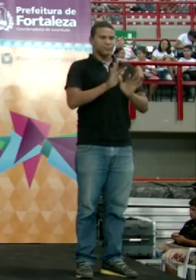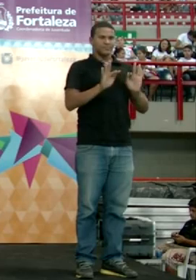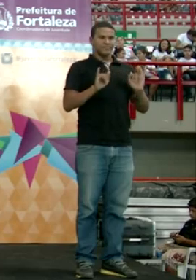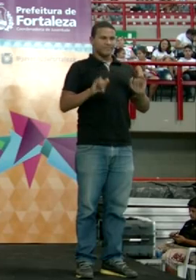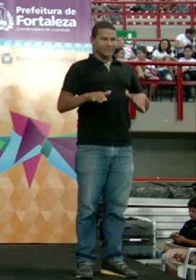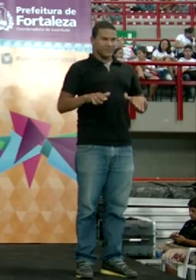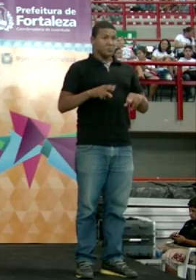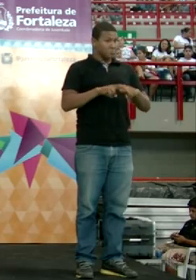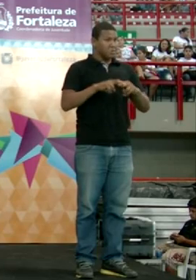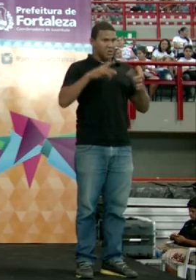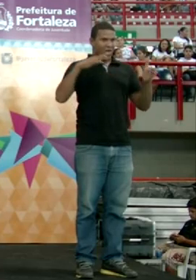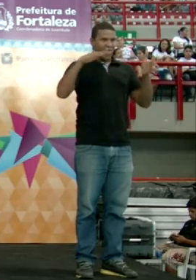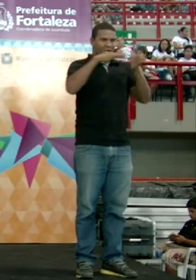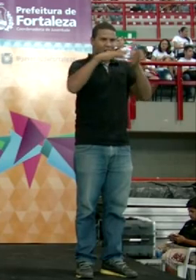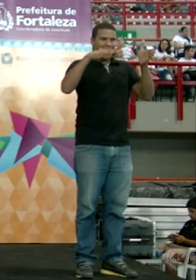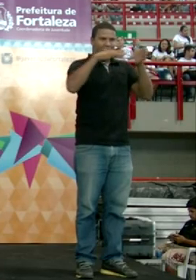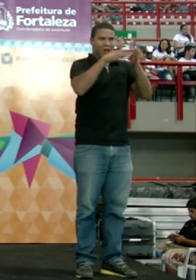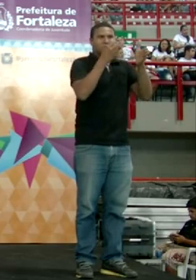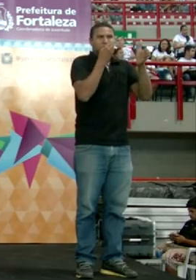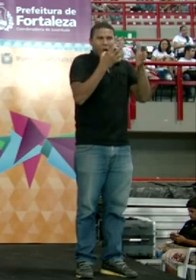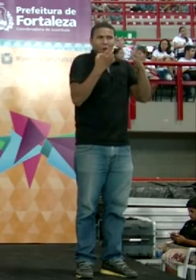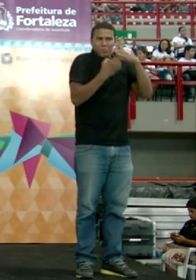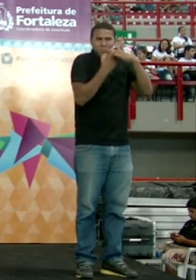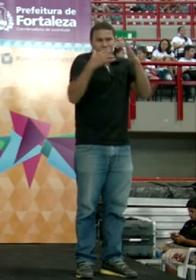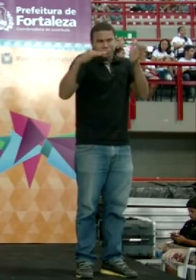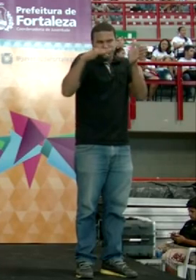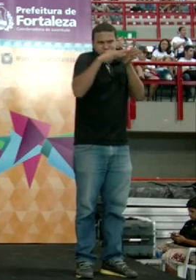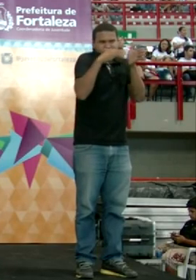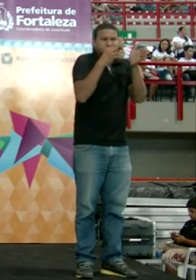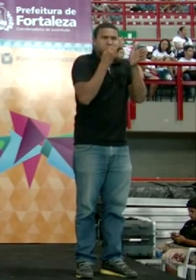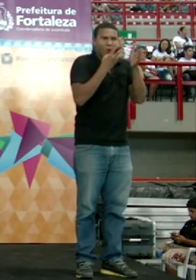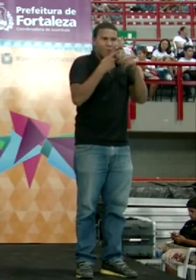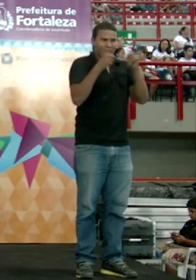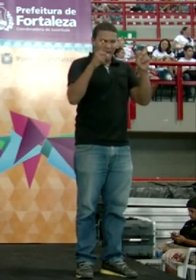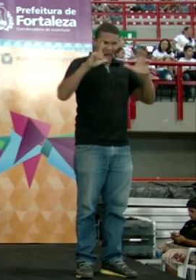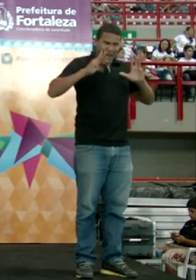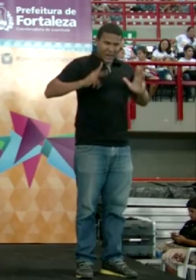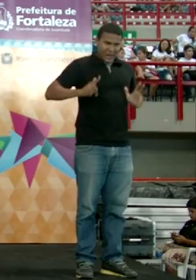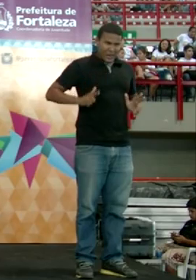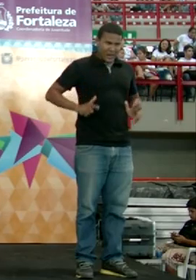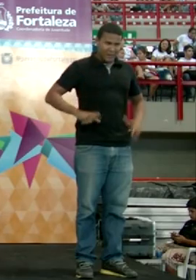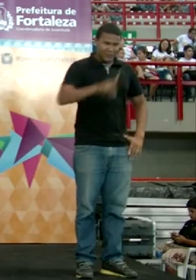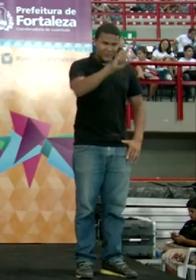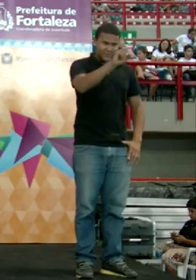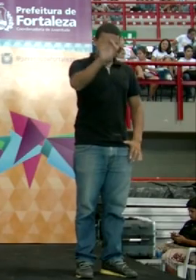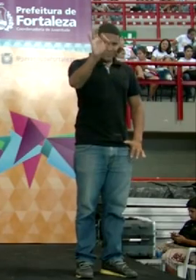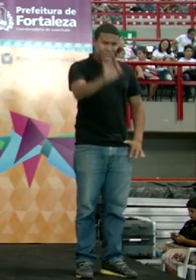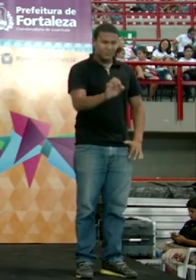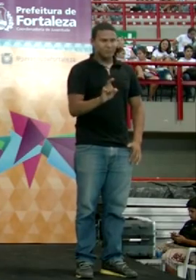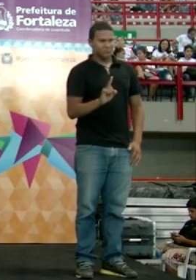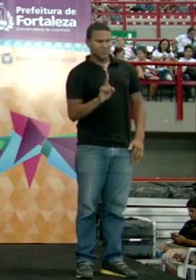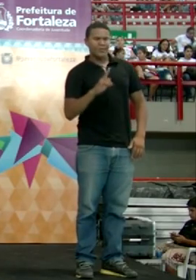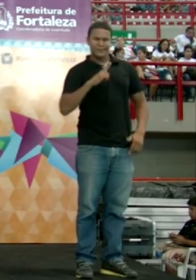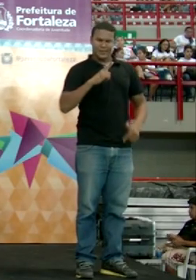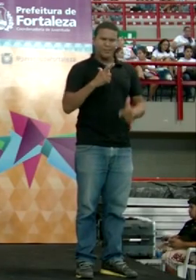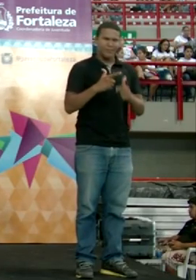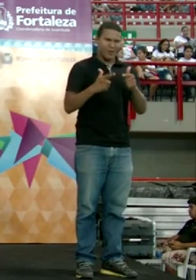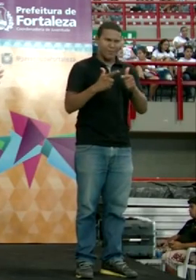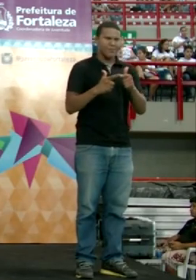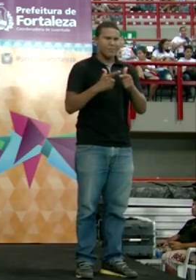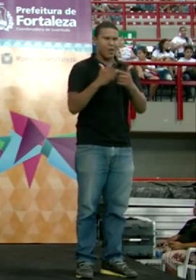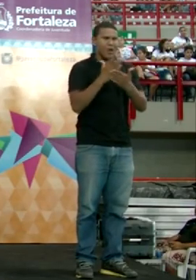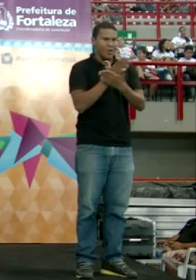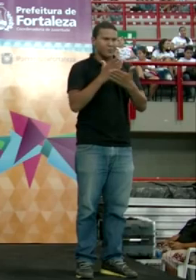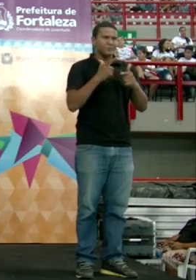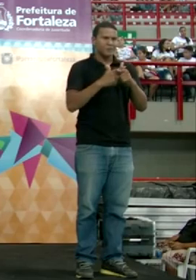essa coisa fantástica de energia totalmente limpa, como se prega, não. A hidrelétrica tem problemas, sim,